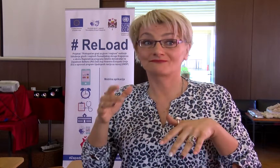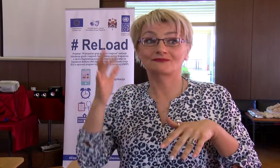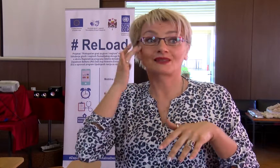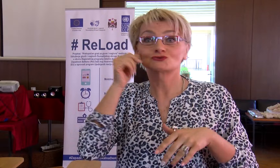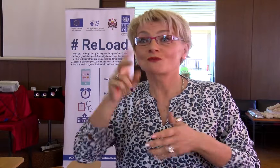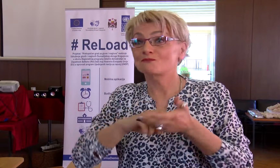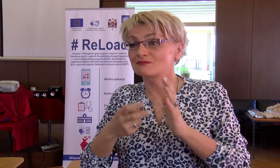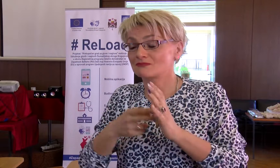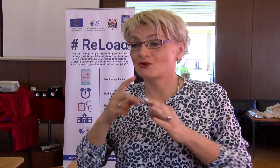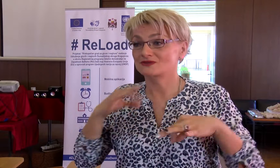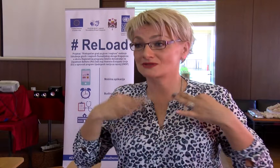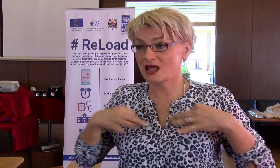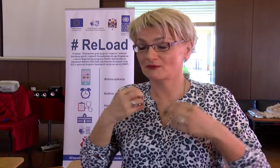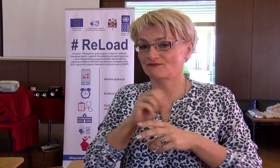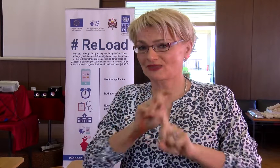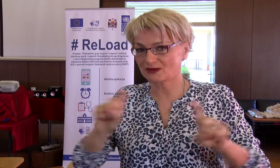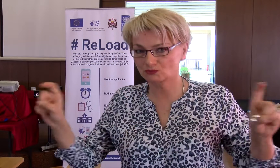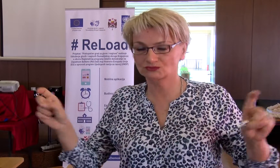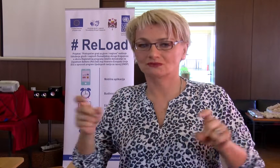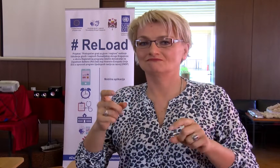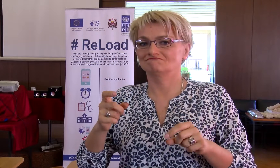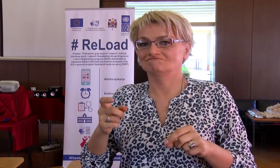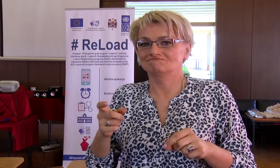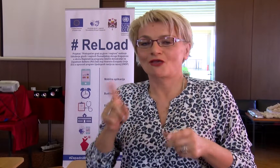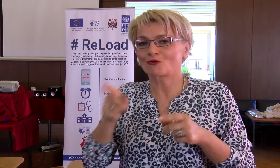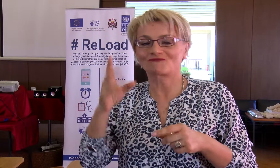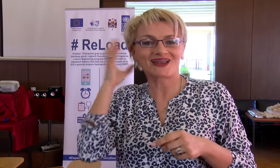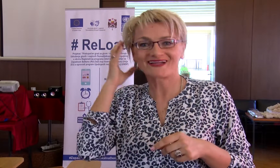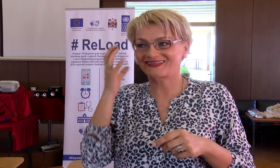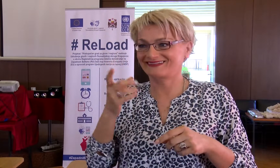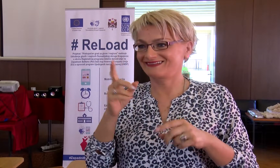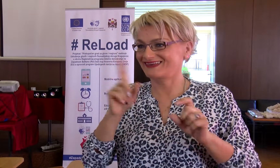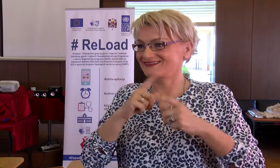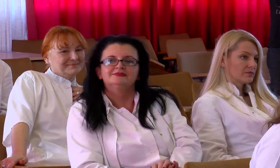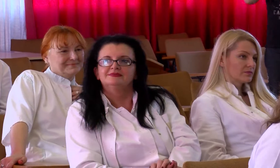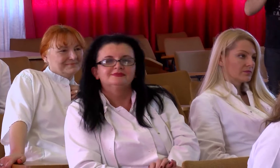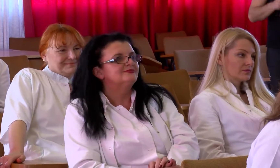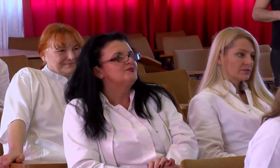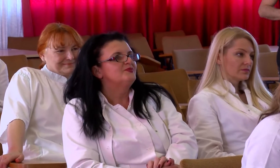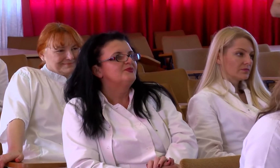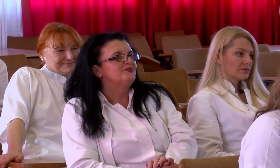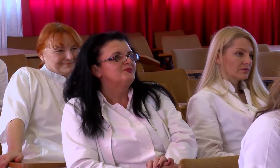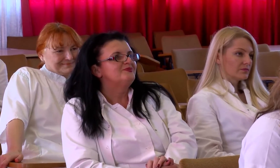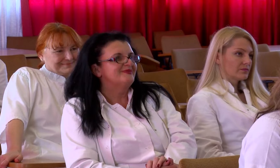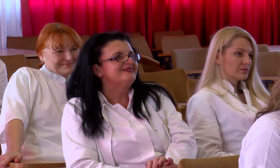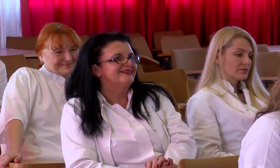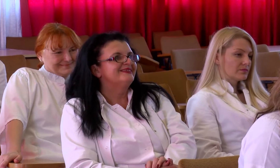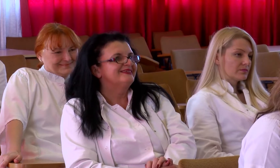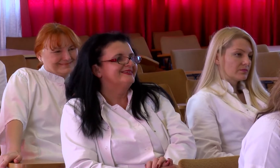zato što ne mogu prosto da podele informacije sa gluvim i nagluvim pacijentima. Udruženje gluvih i nagluvih jedino u Srbiji